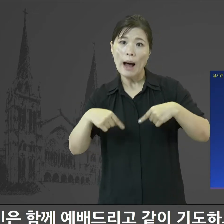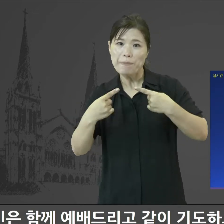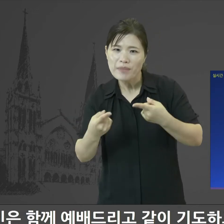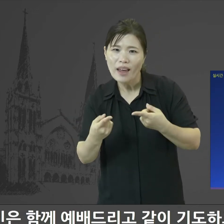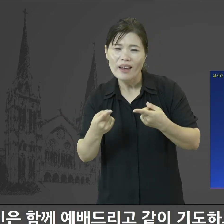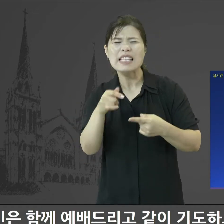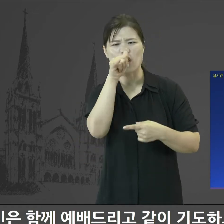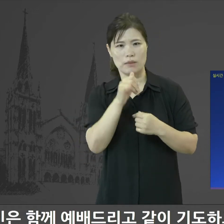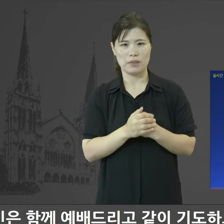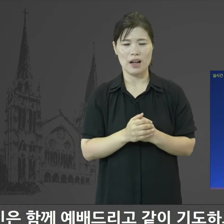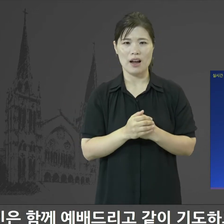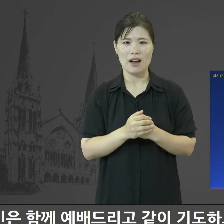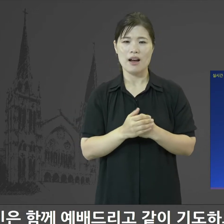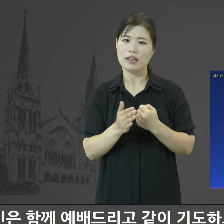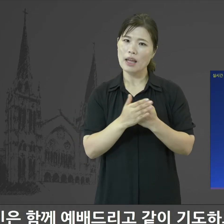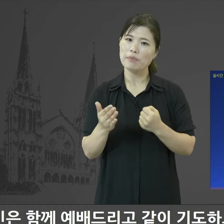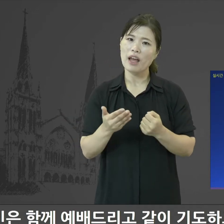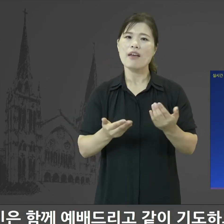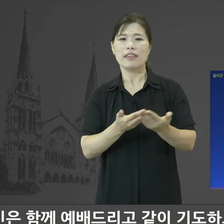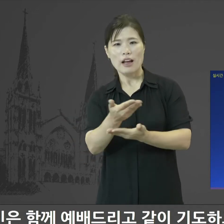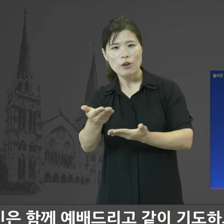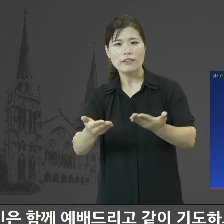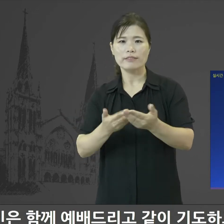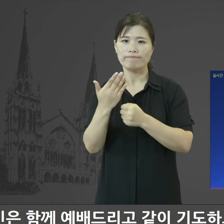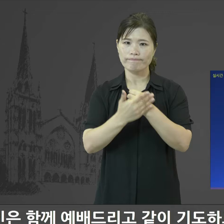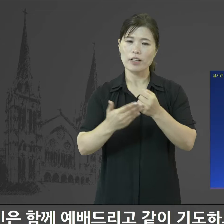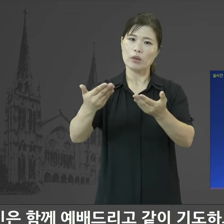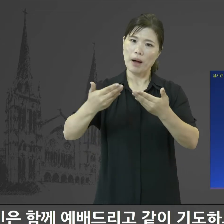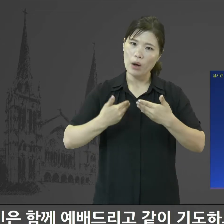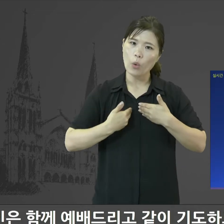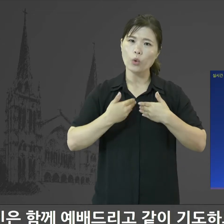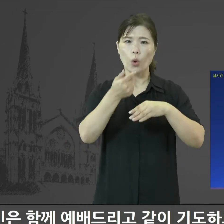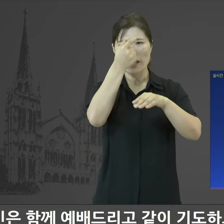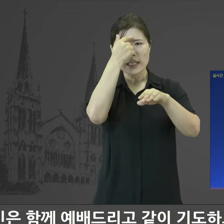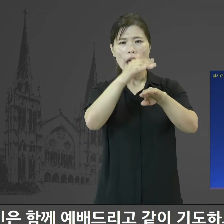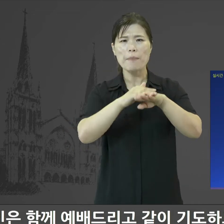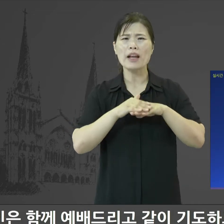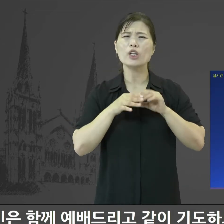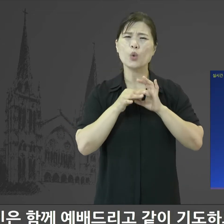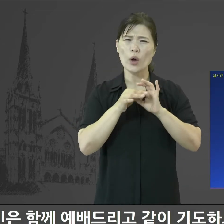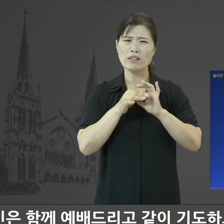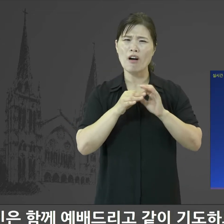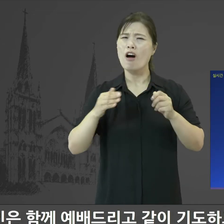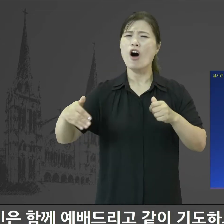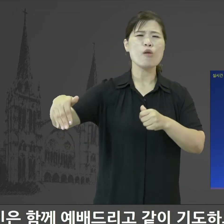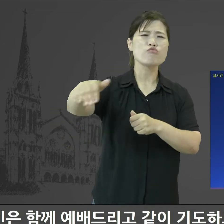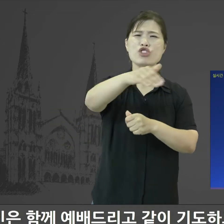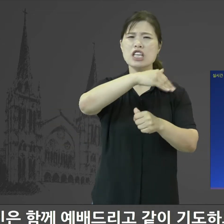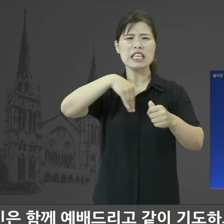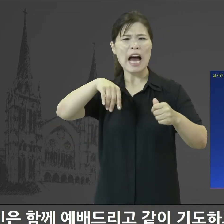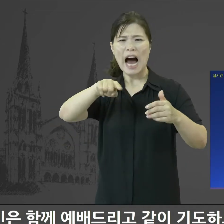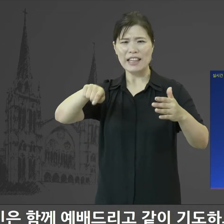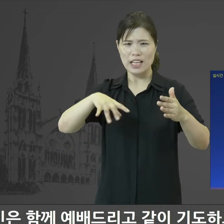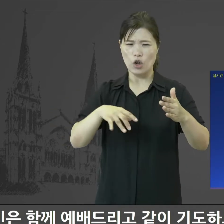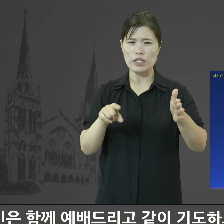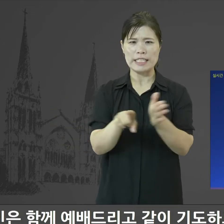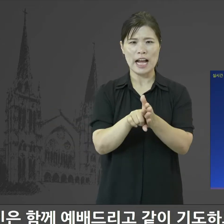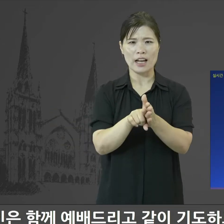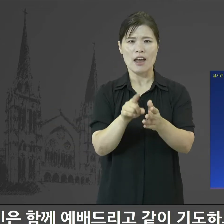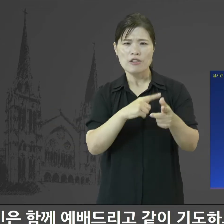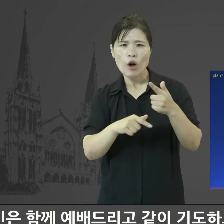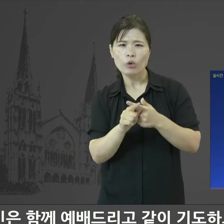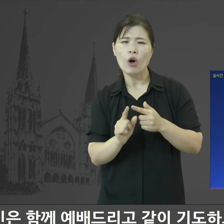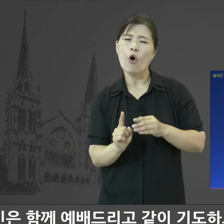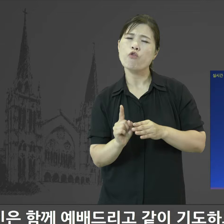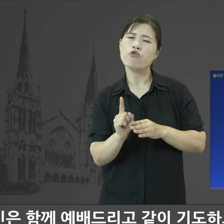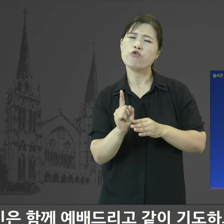있었습니다. 그래서 나눔을 통해 은혜를 주고받고 또 회중 예배를 통해서 그 압도되는 분위기 속에서 우리의 신앙심이 고취되는